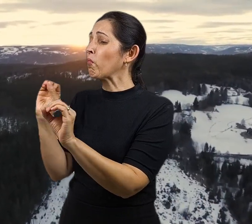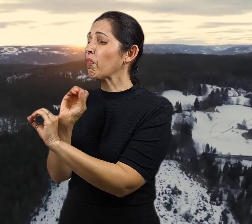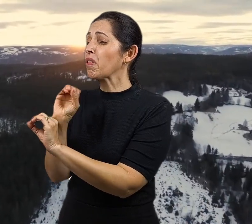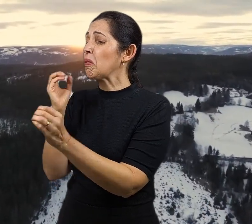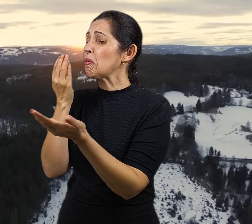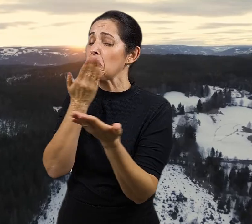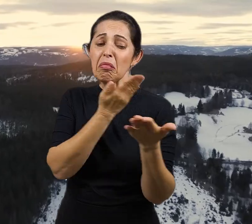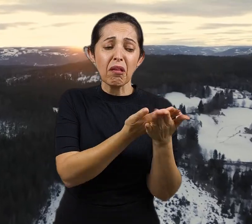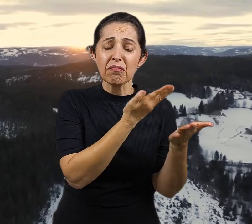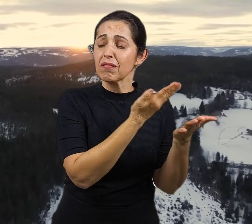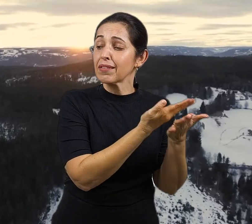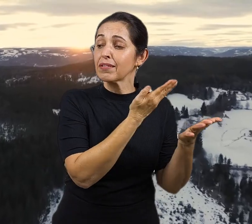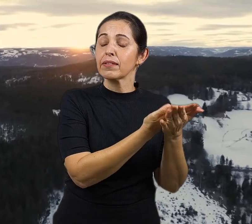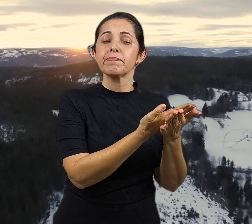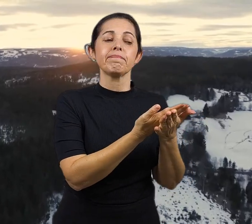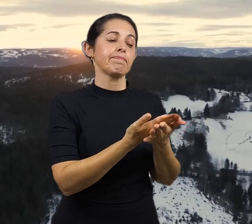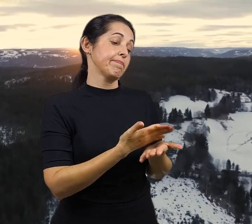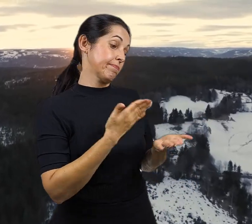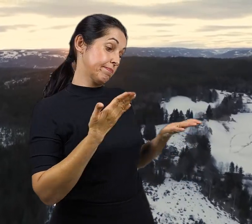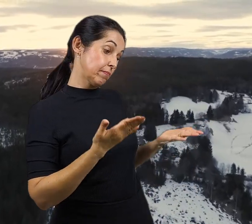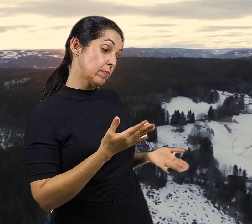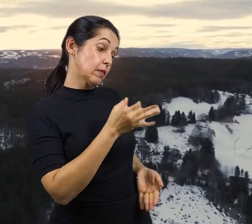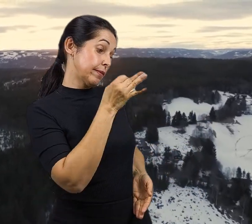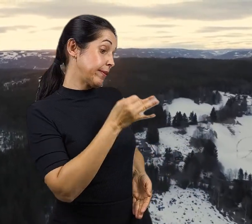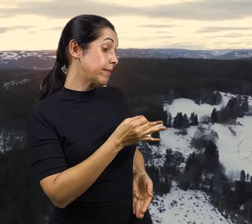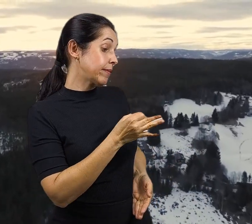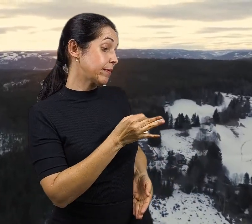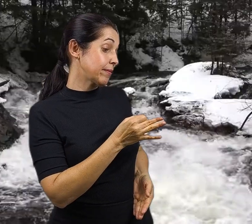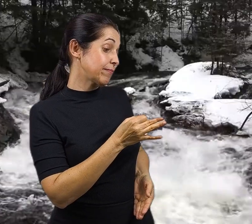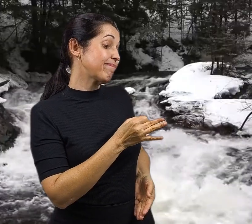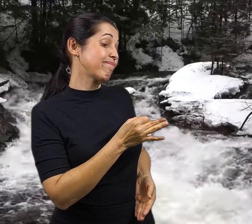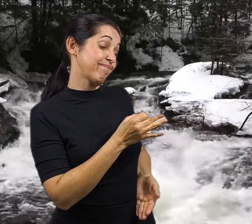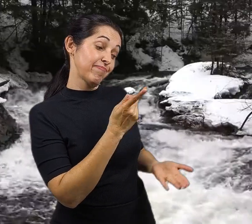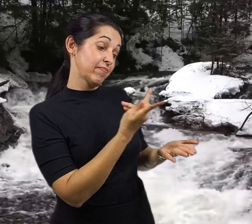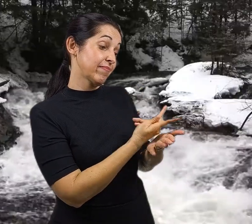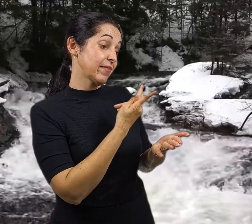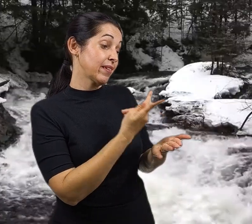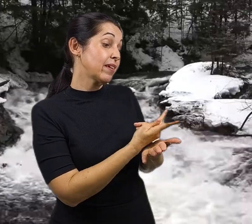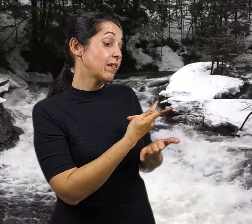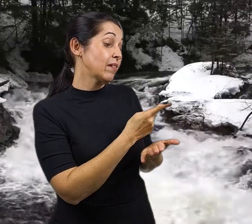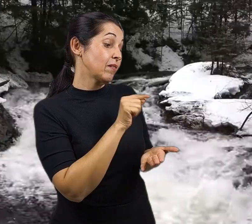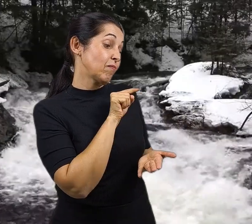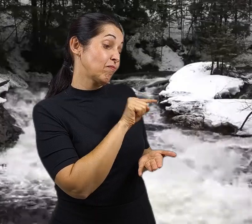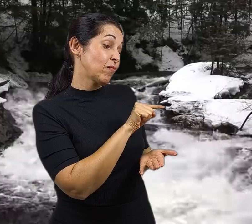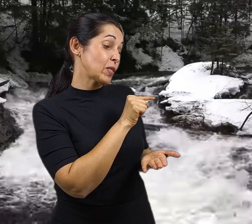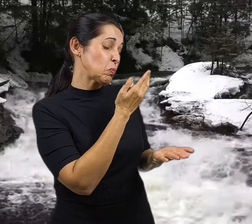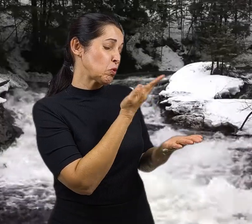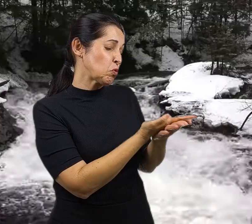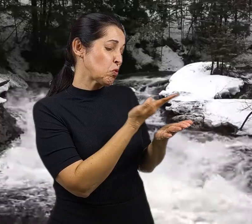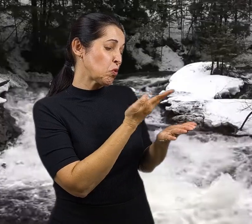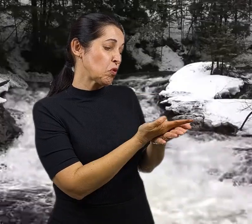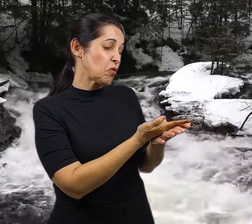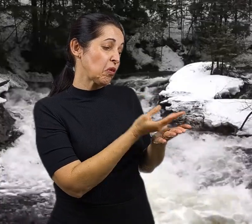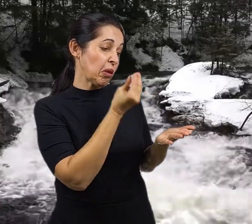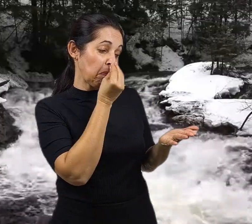Exatamente. Aí que foi o seu erro. Você estudou tanto que esqueceu do Senhor.